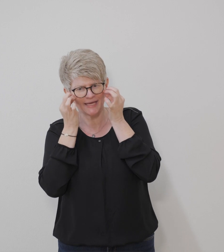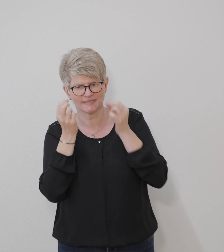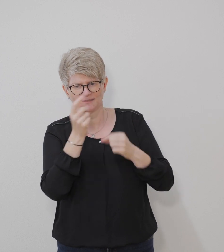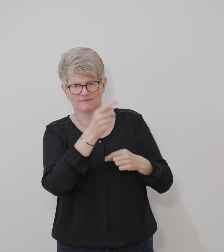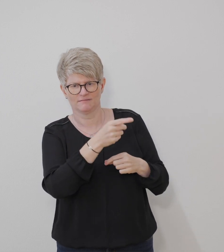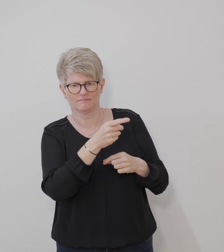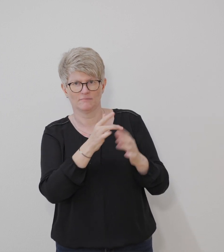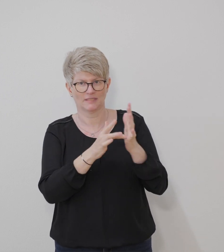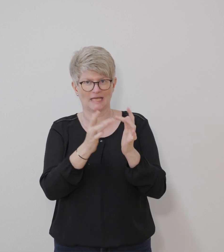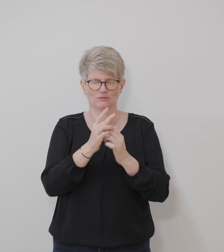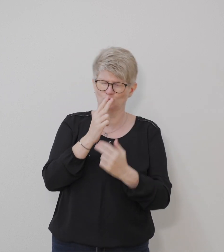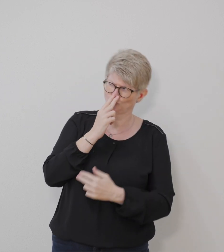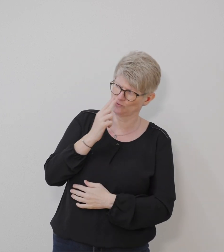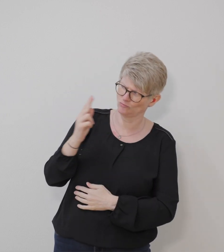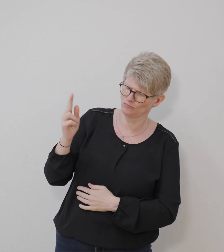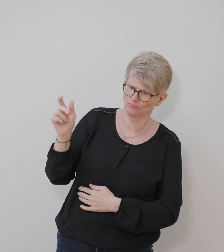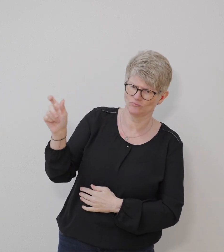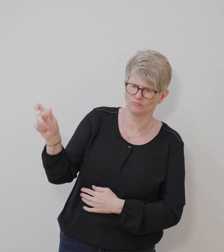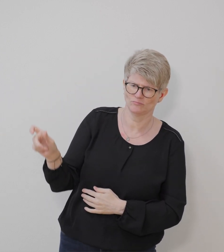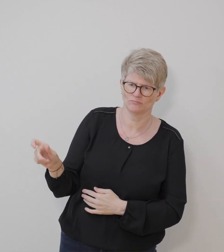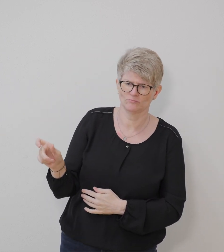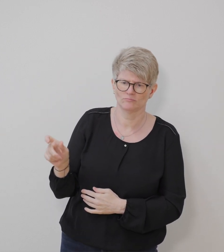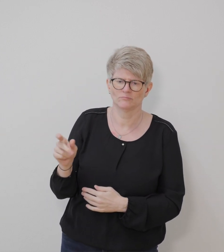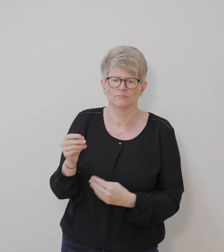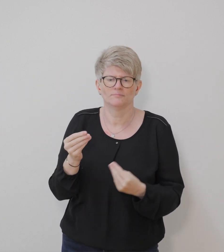Todes bleibt kein Platz für Sentimentalitäten.